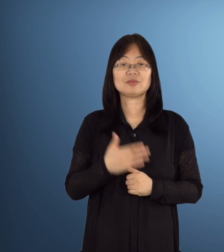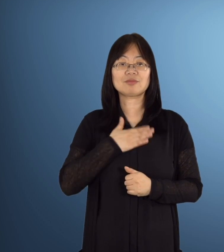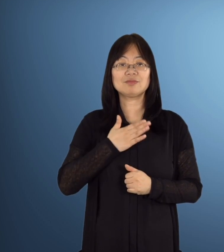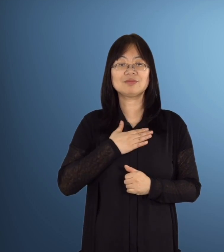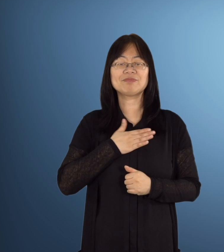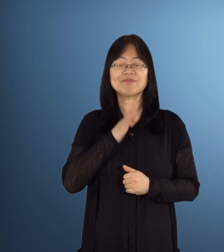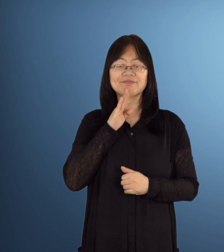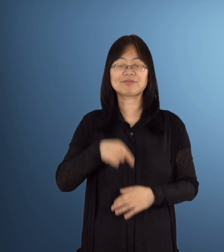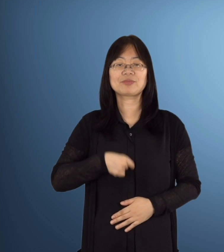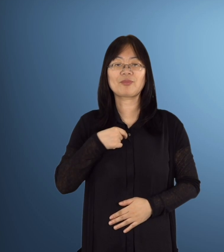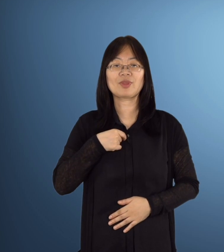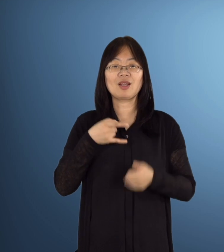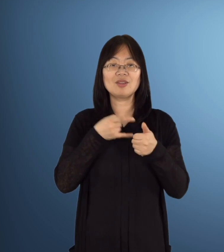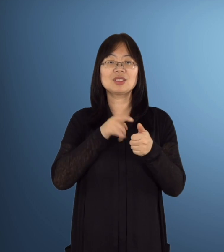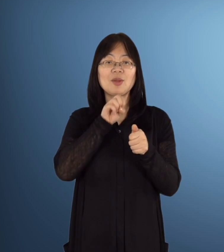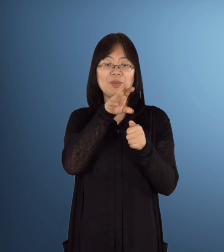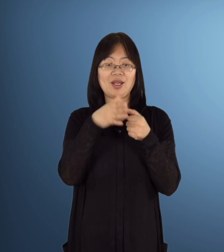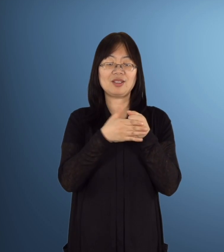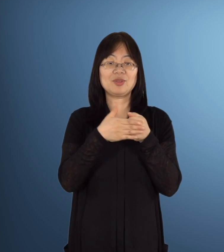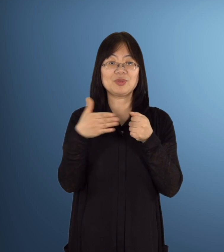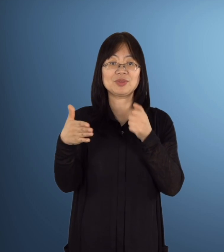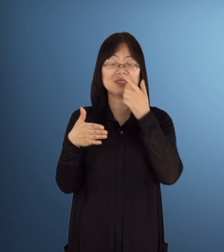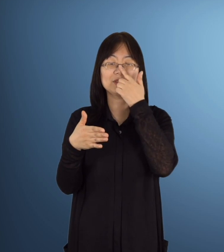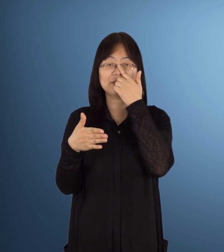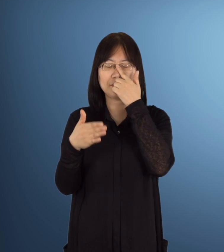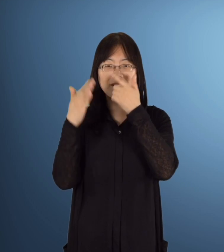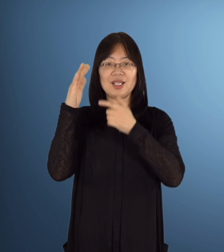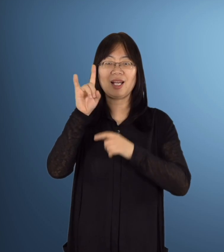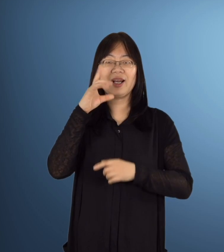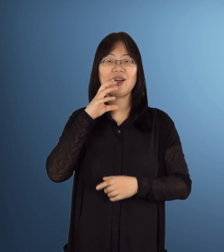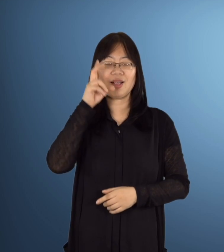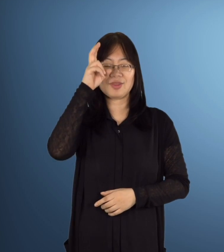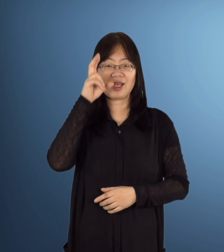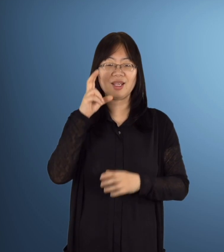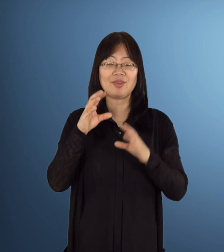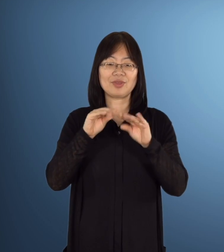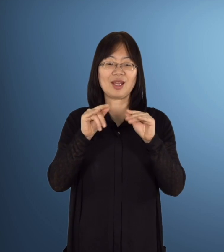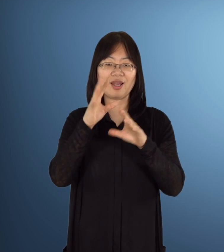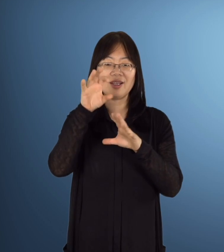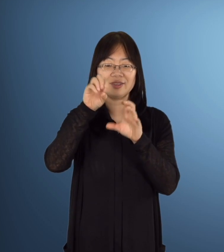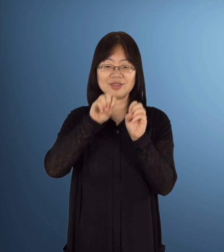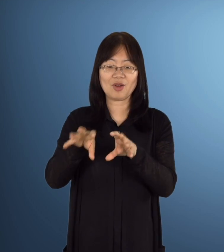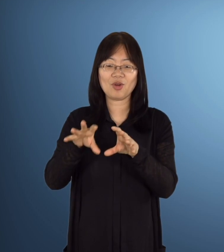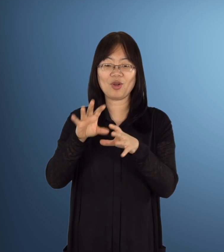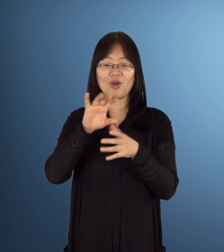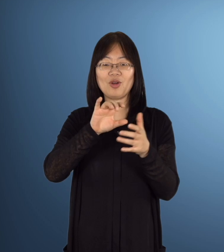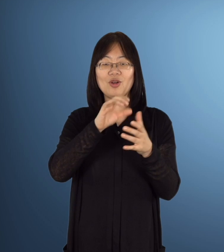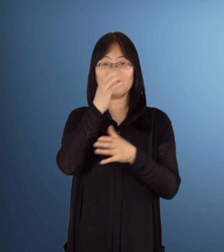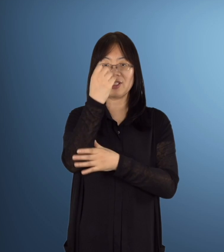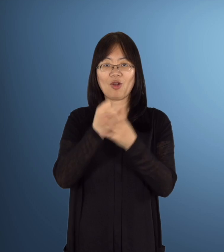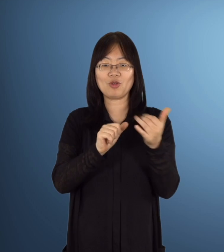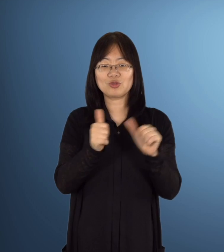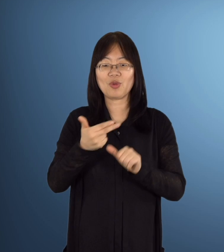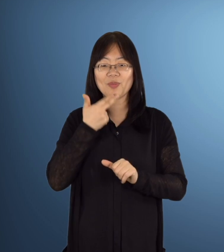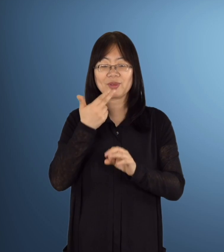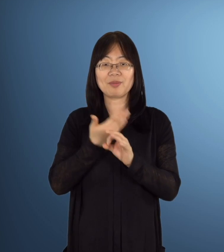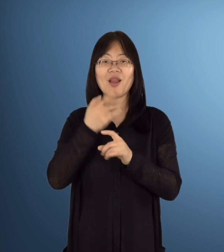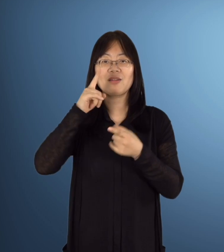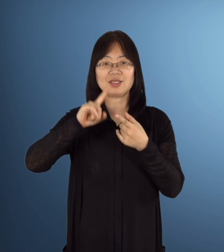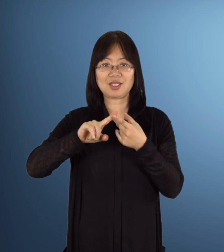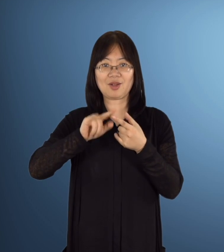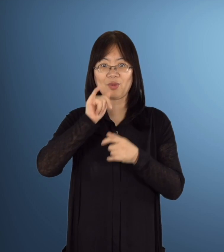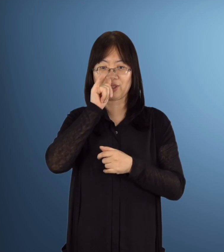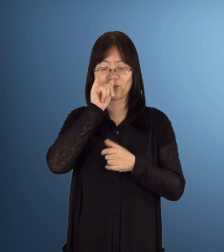내가 진실로 진실로 너희에게 이르노니 한 알의 밀이 땅에 떨어져 죽지 아니하면 한 알 그대로